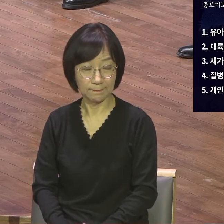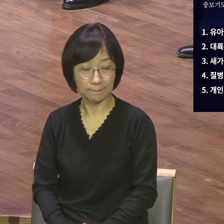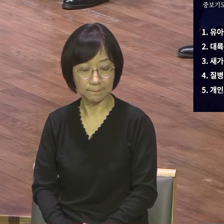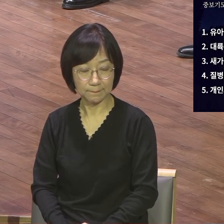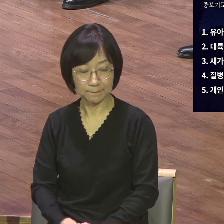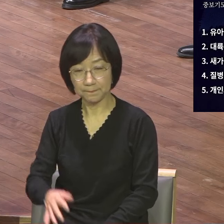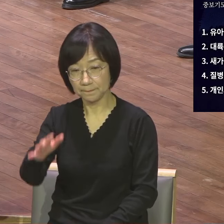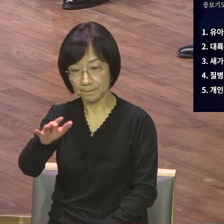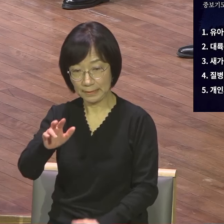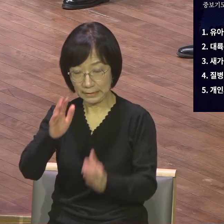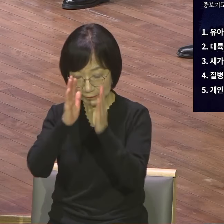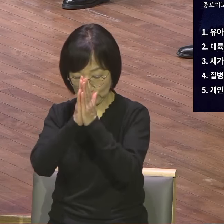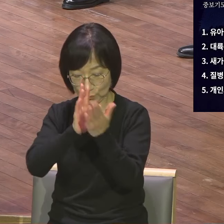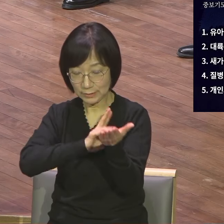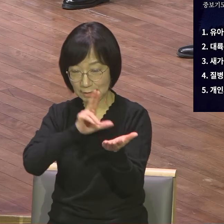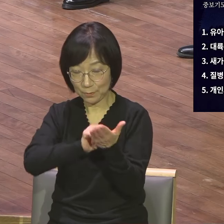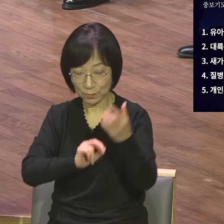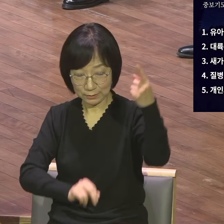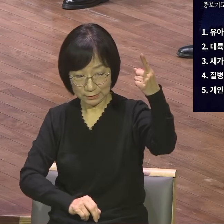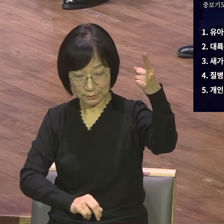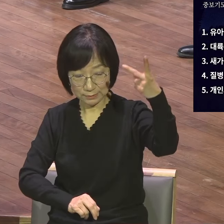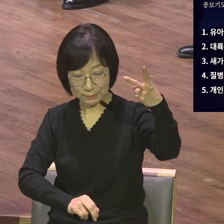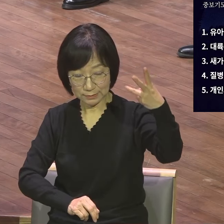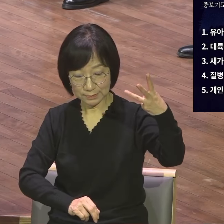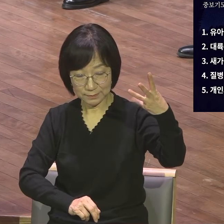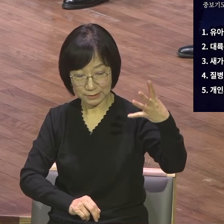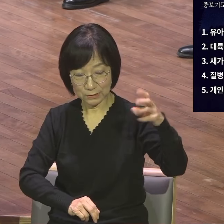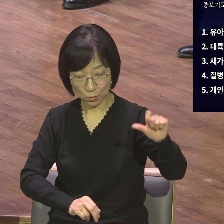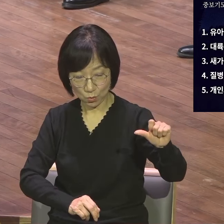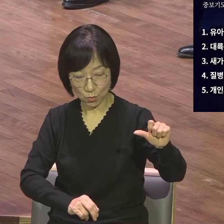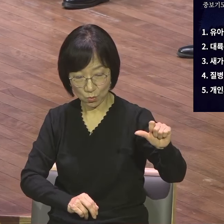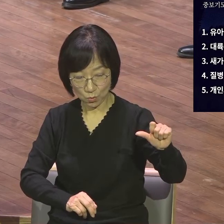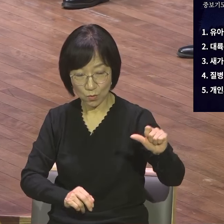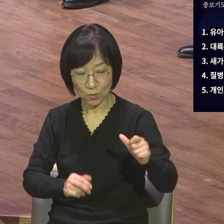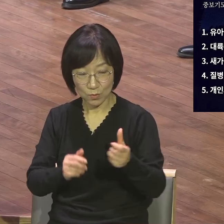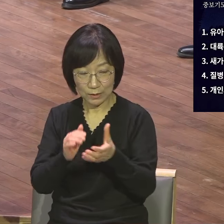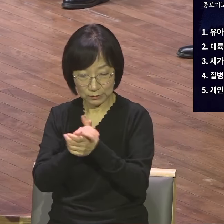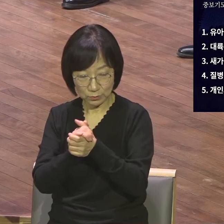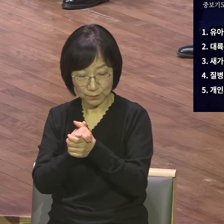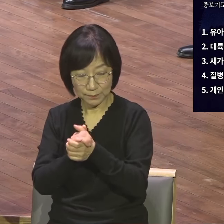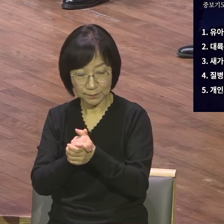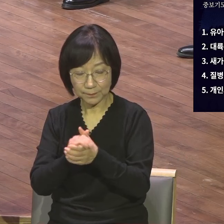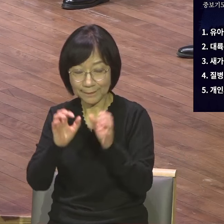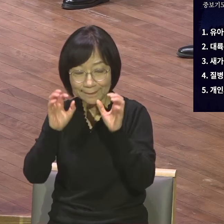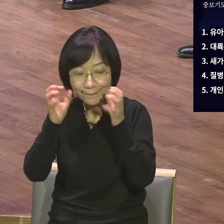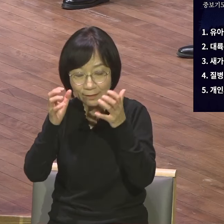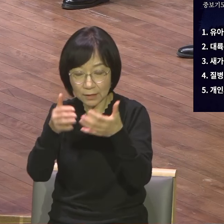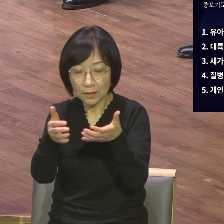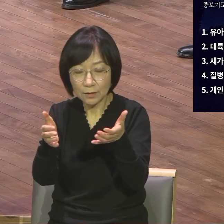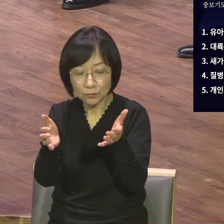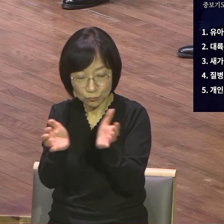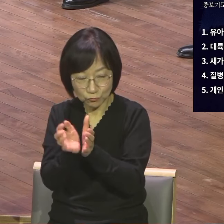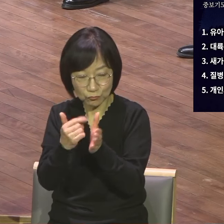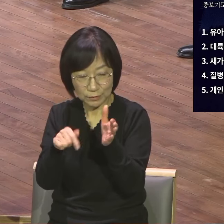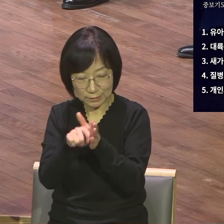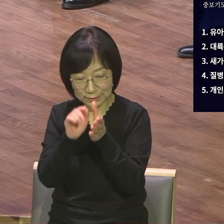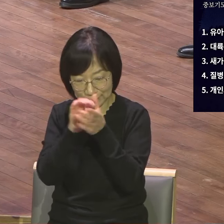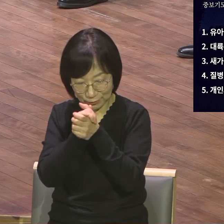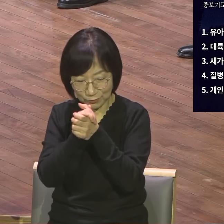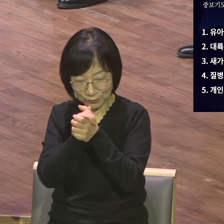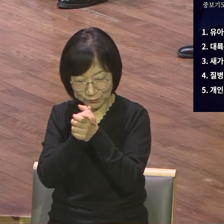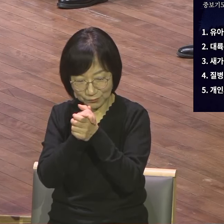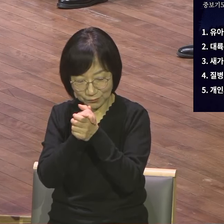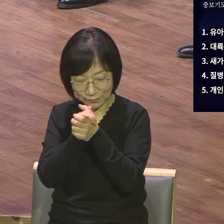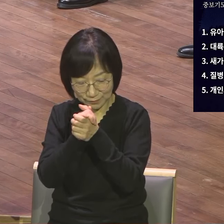쓰여진 기도 제목을 보며 중보 기도하겠습니다. 유아국을 위해 기도하겠습니다. 영적인 주도권을 잡고 영육 간의